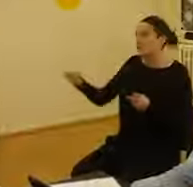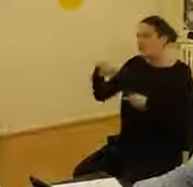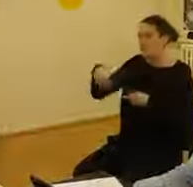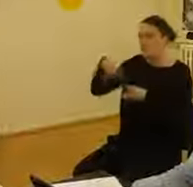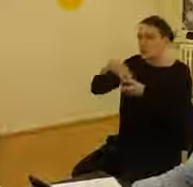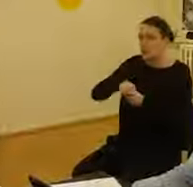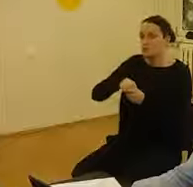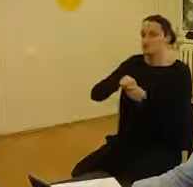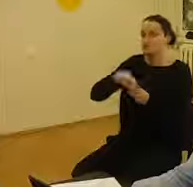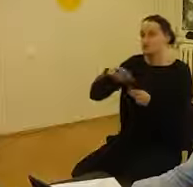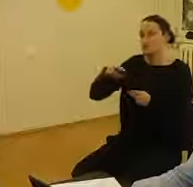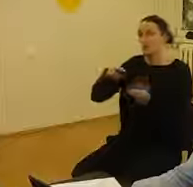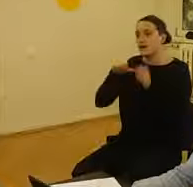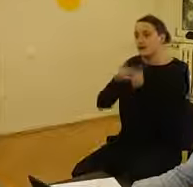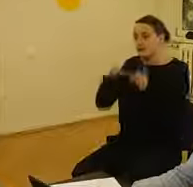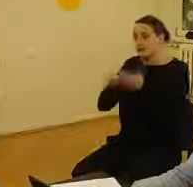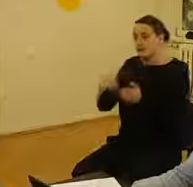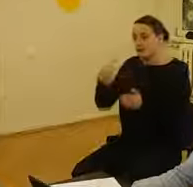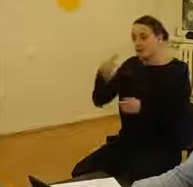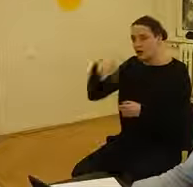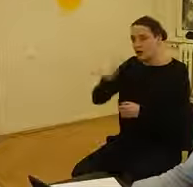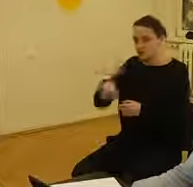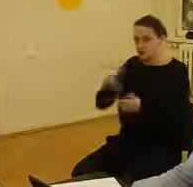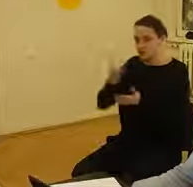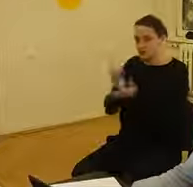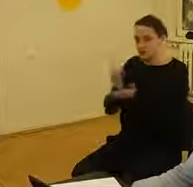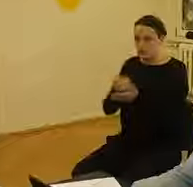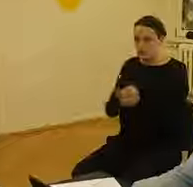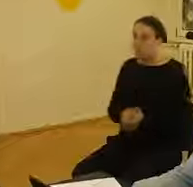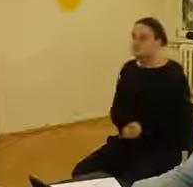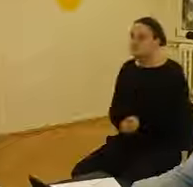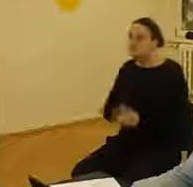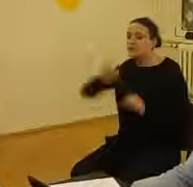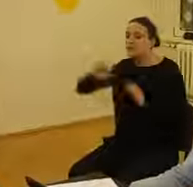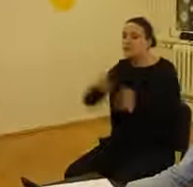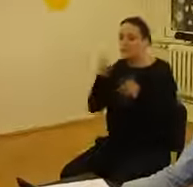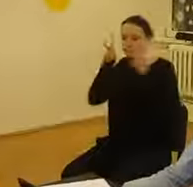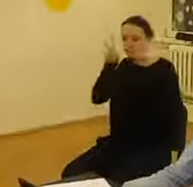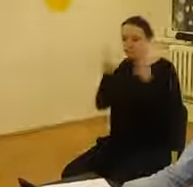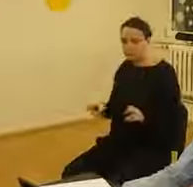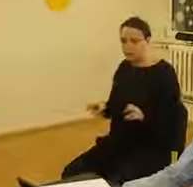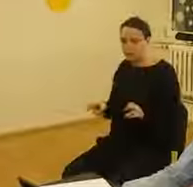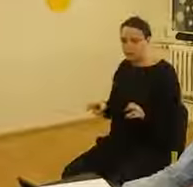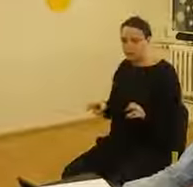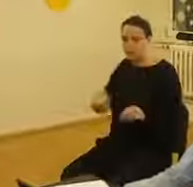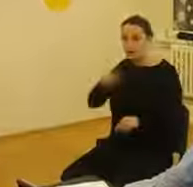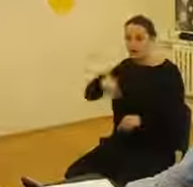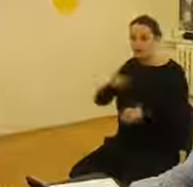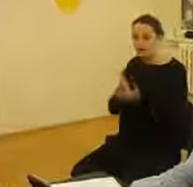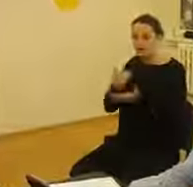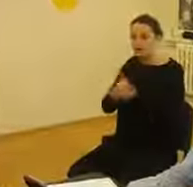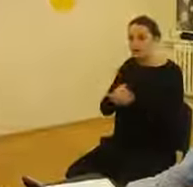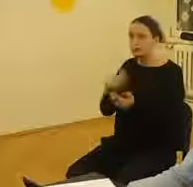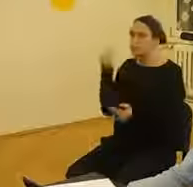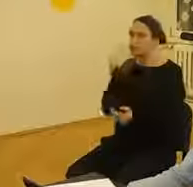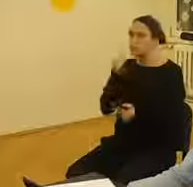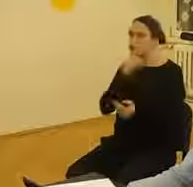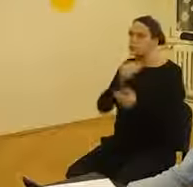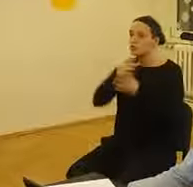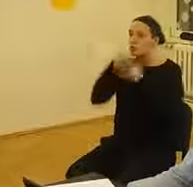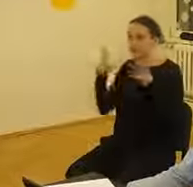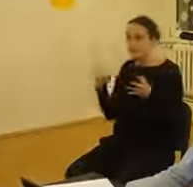Rady Dzielnicy w kolejnej kadencji. Jeżeli chodzi o pierwszą kadencję naszej Rady Dzielnicy Przymorze